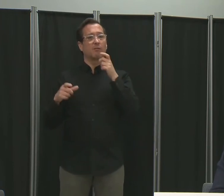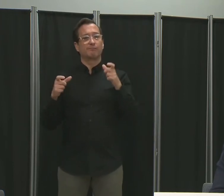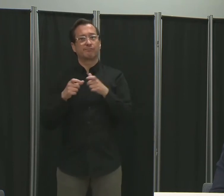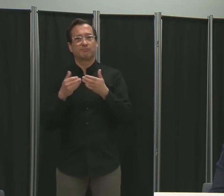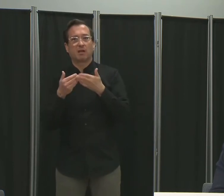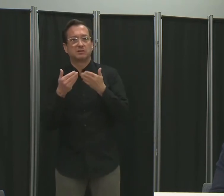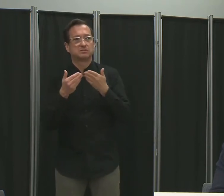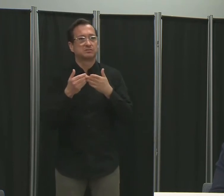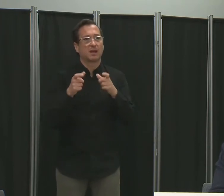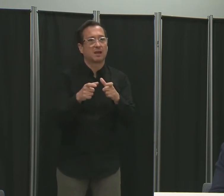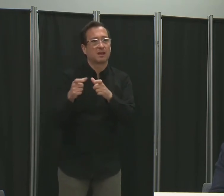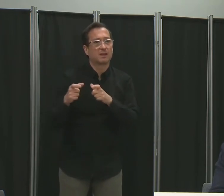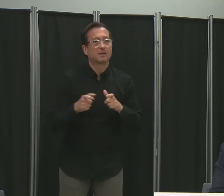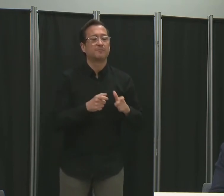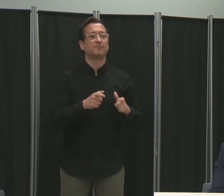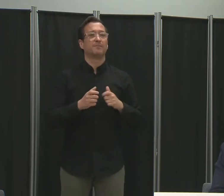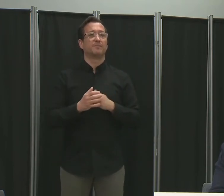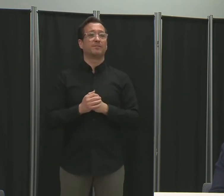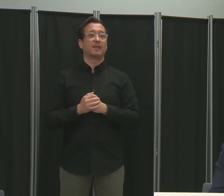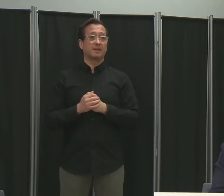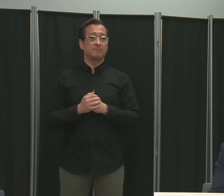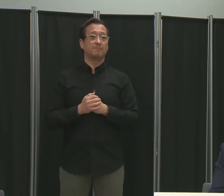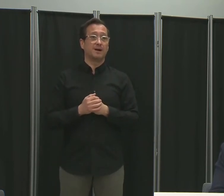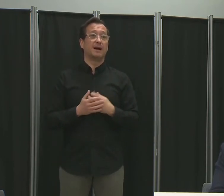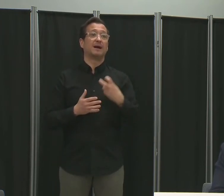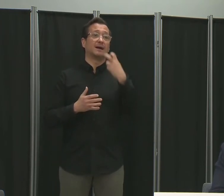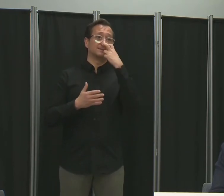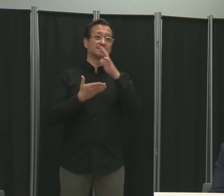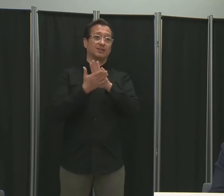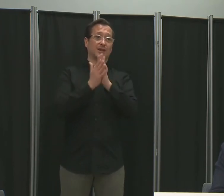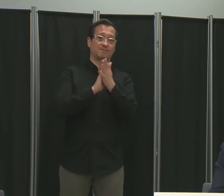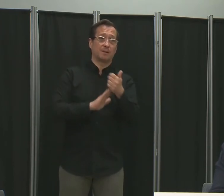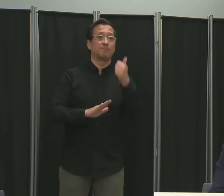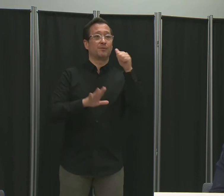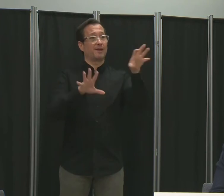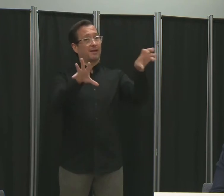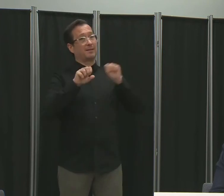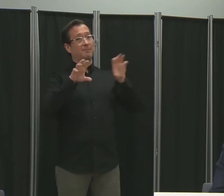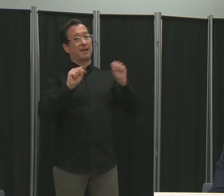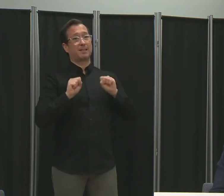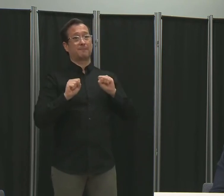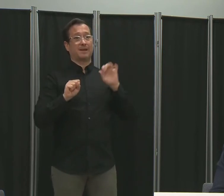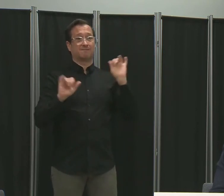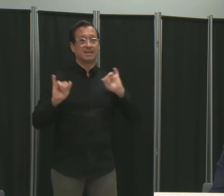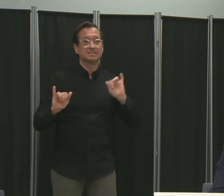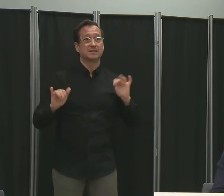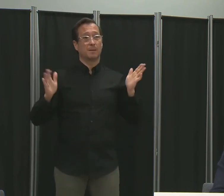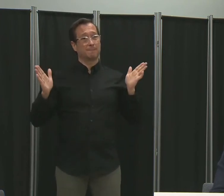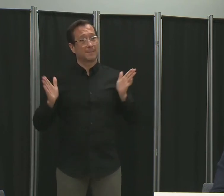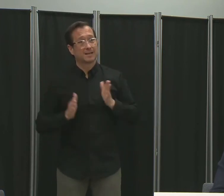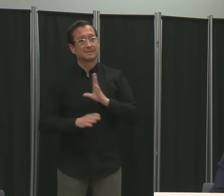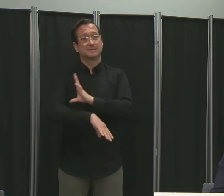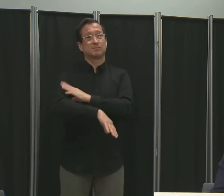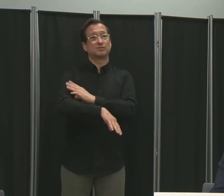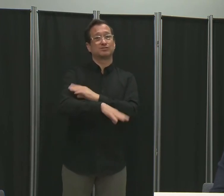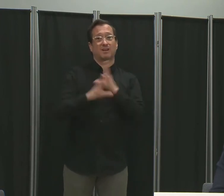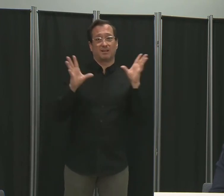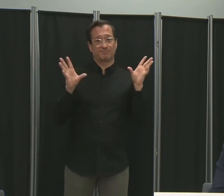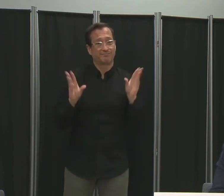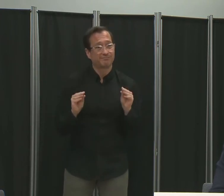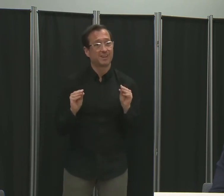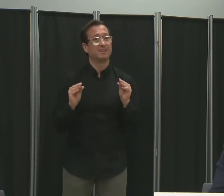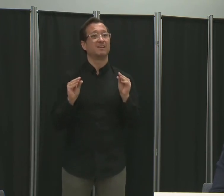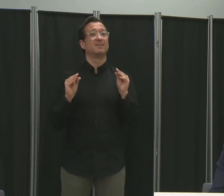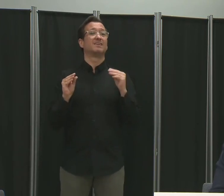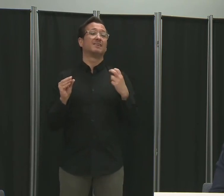guette et on augmente les risques d'infection de perte de poids de perte de masse musculaire le risque de chute et finalement il ya